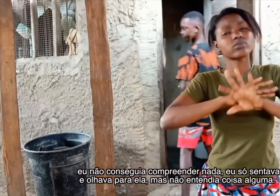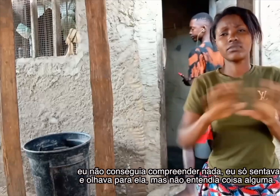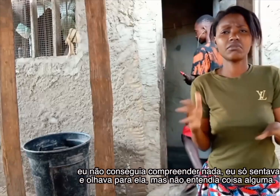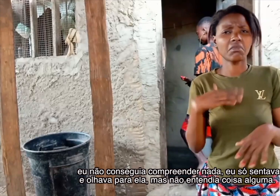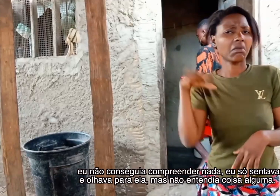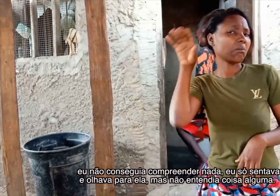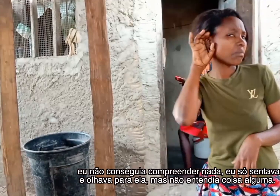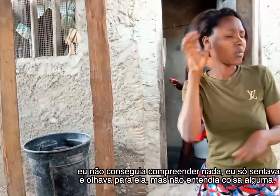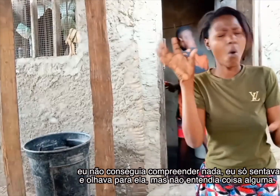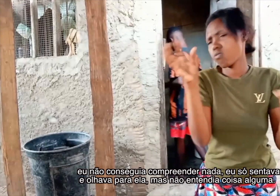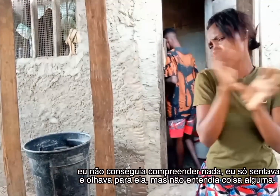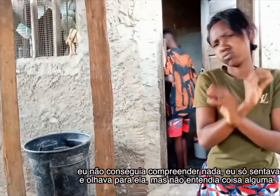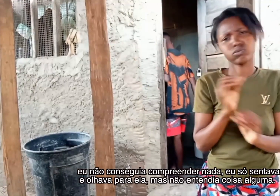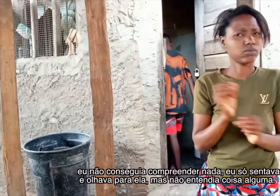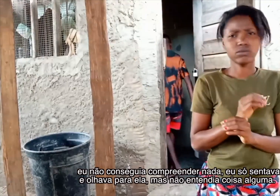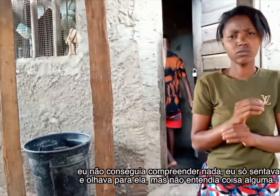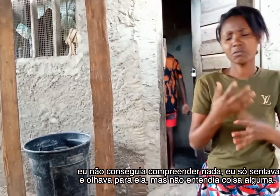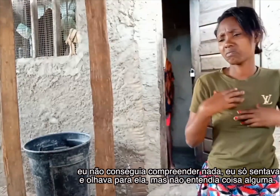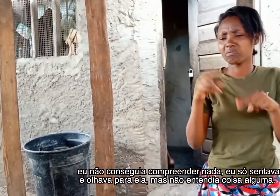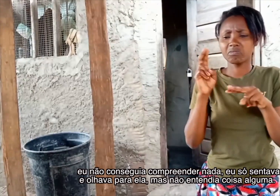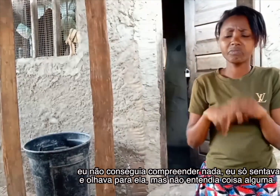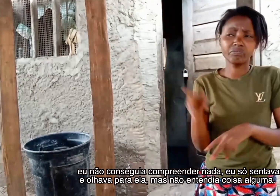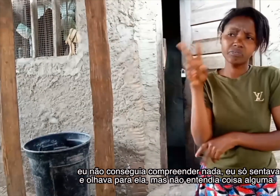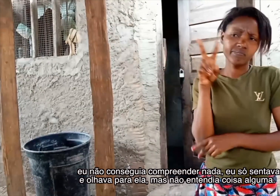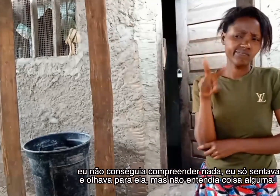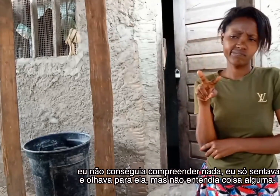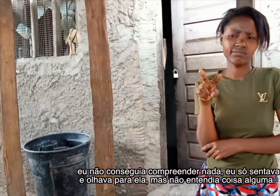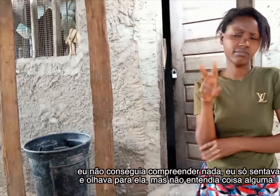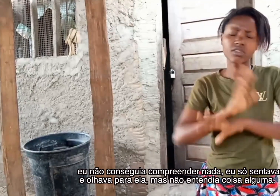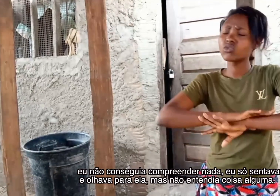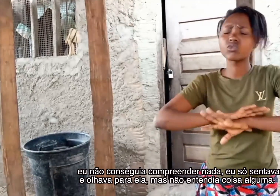olhava para eles, mas não entendia coisa alguma.